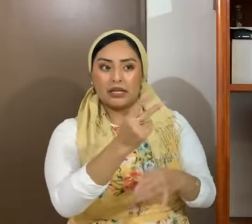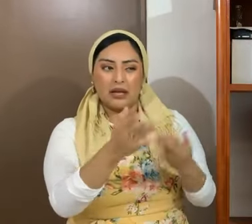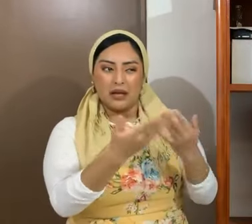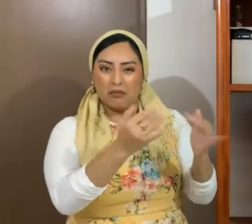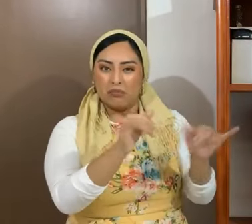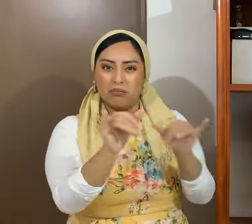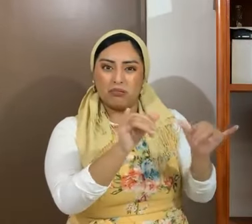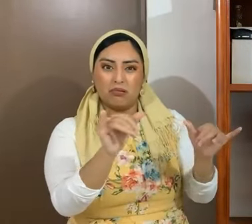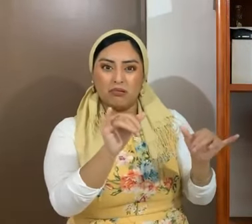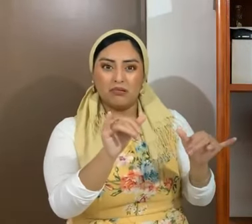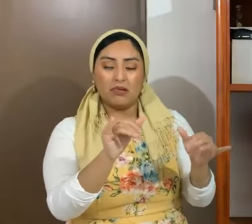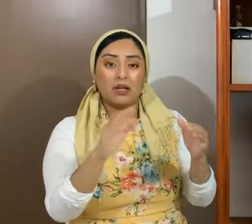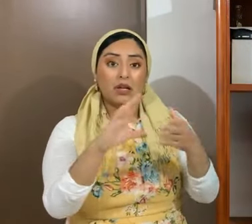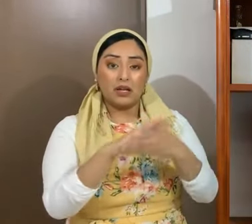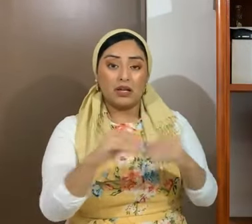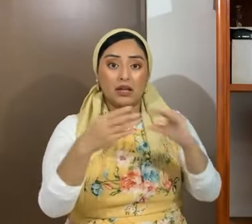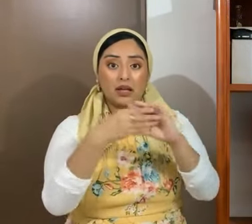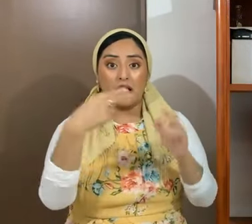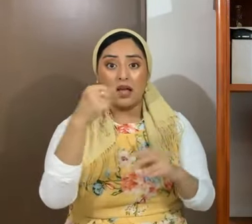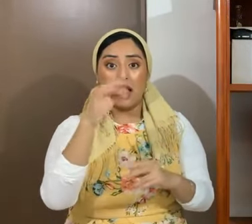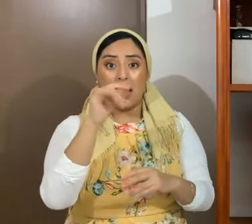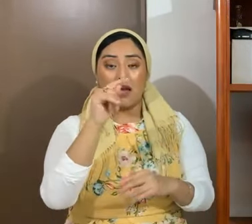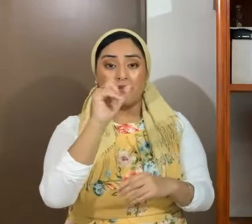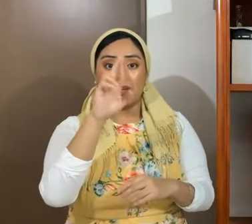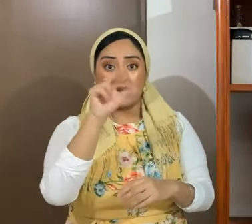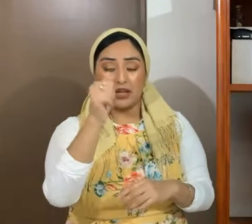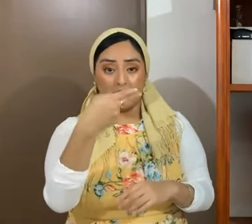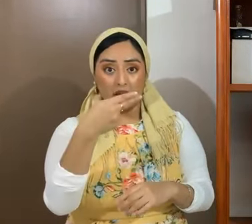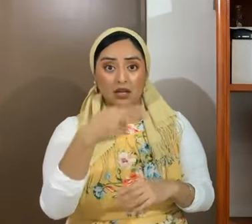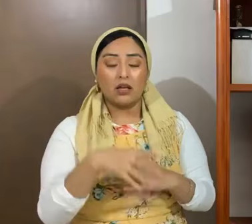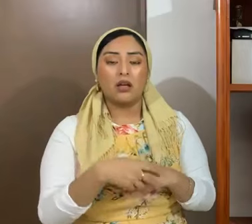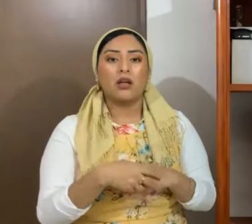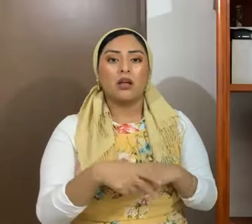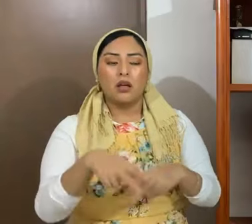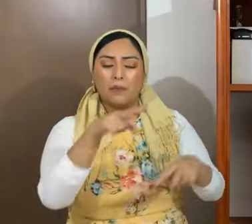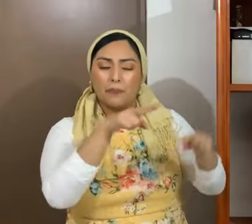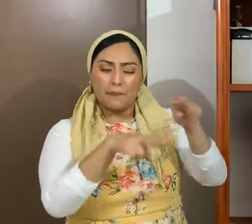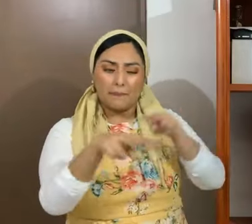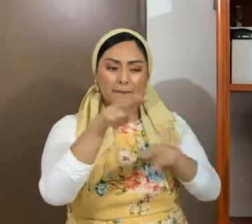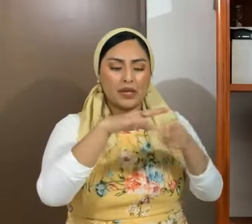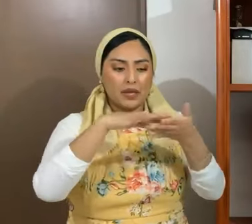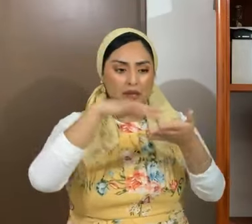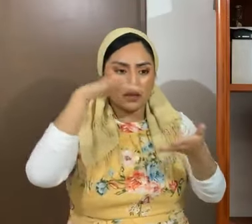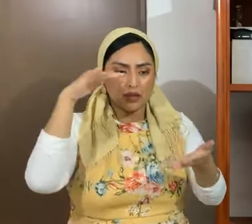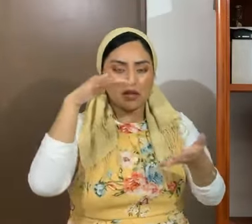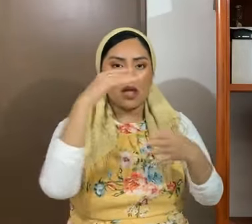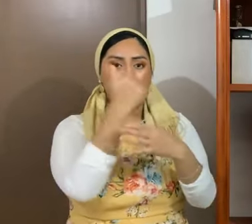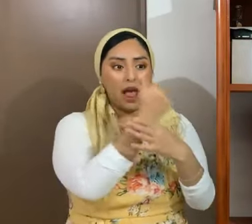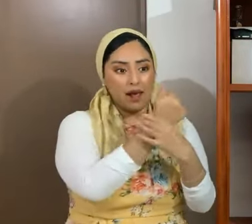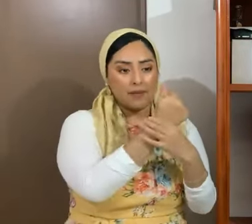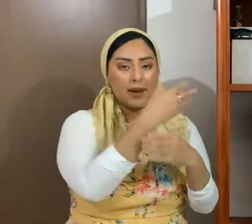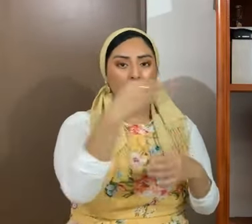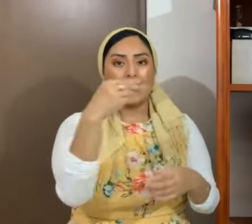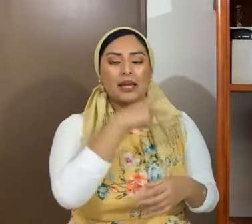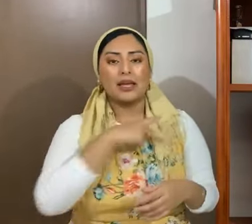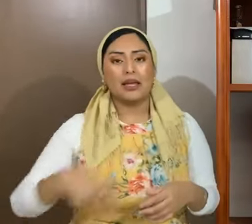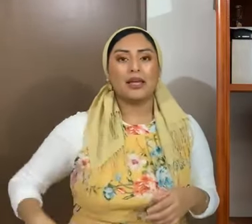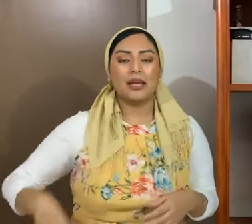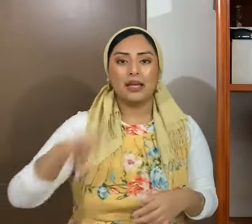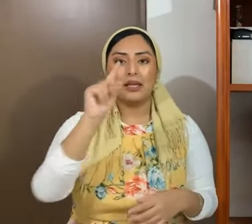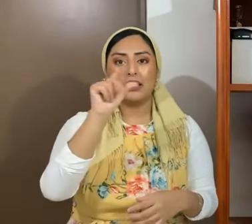similitudes. De hecho, en esta Haftará se usa o se examina, se estudia a Abraham y al rey